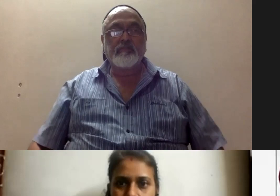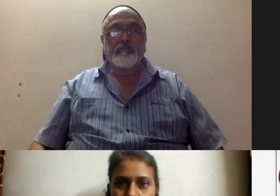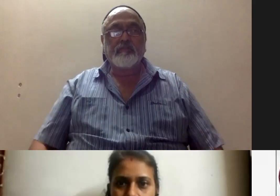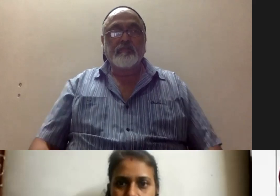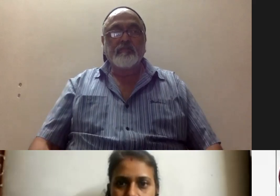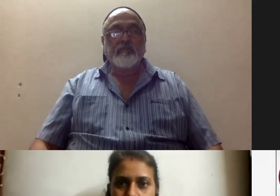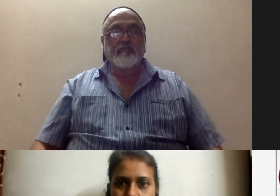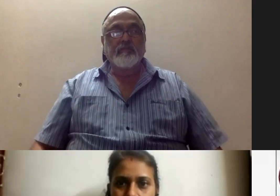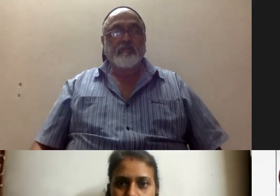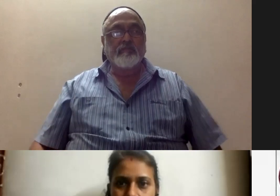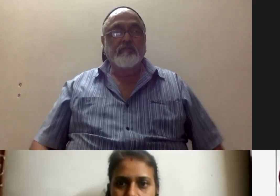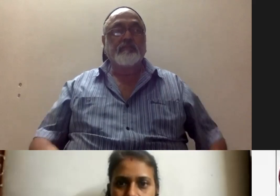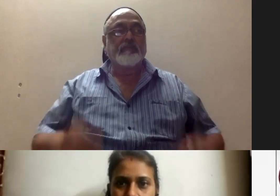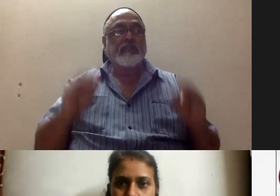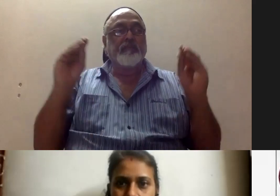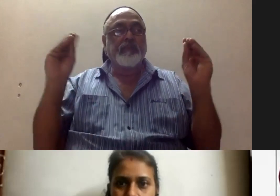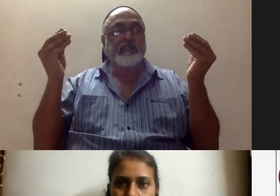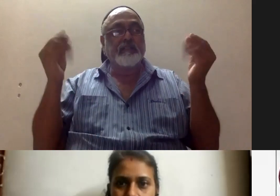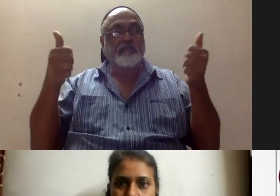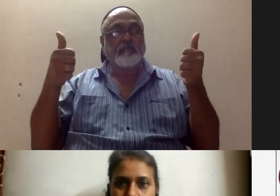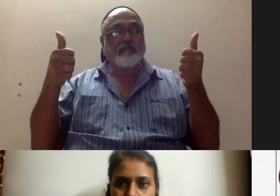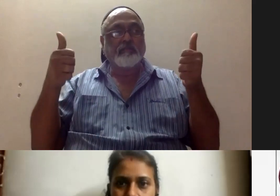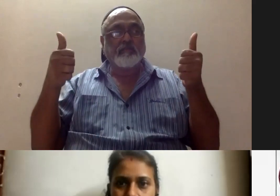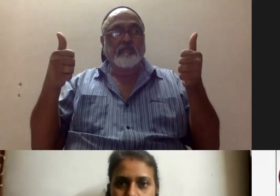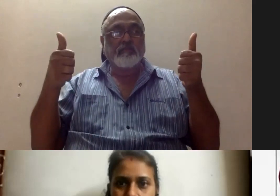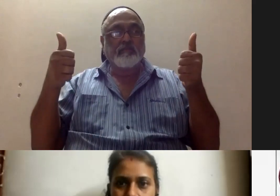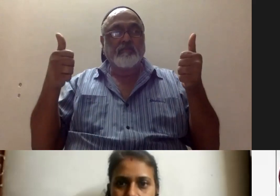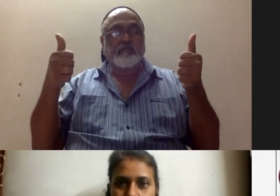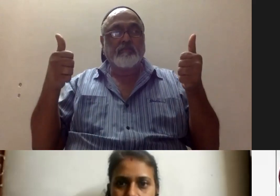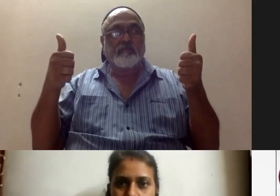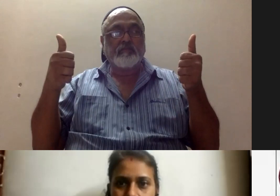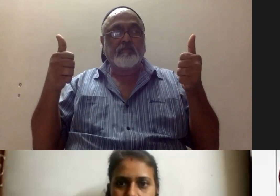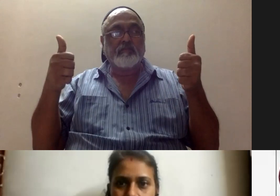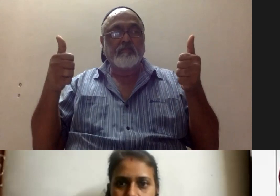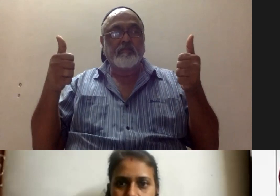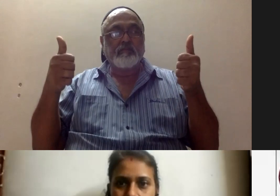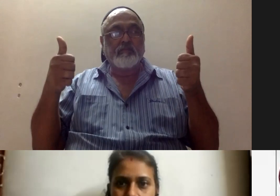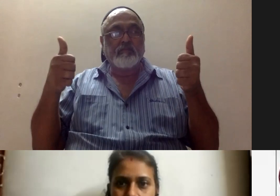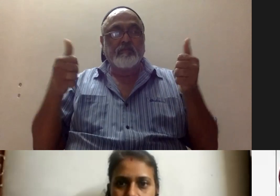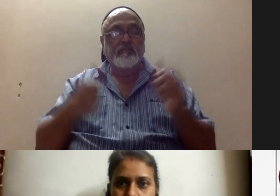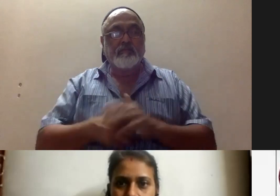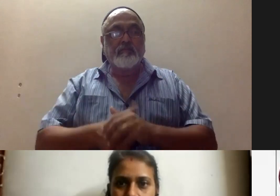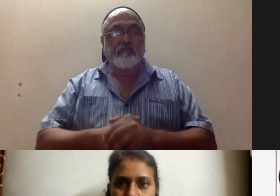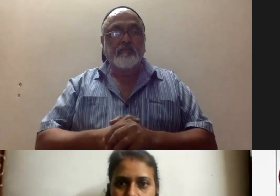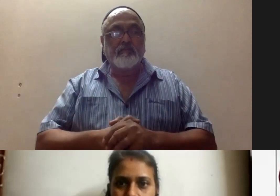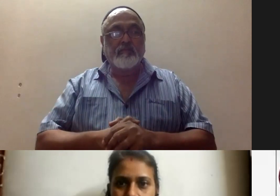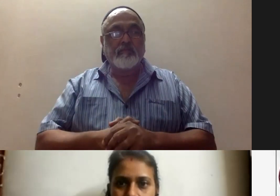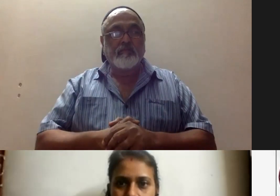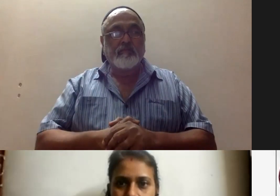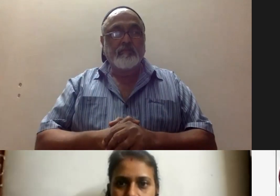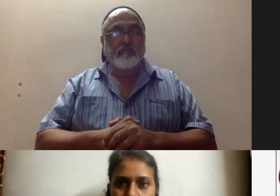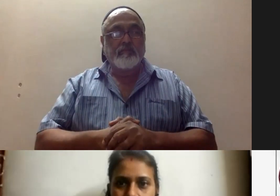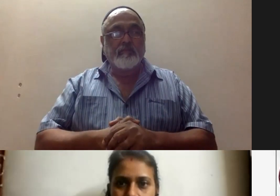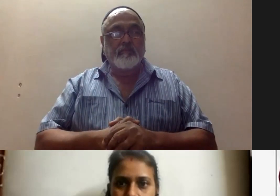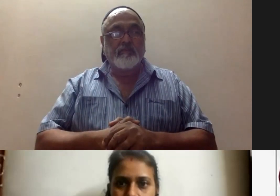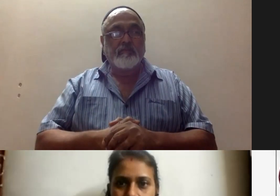हेलो, अभी आ रही है? जी जी जी। अच्छा, तो वो नेटवर्क का